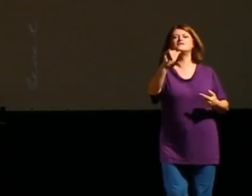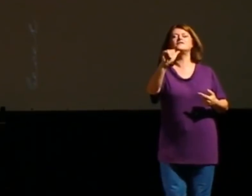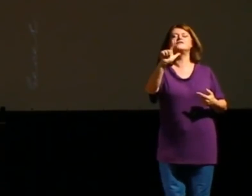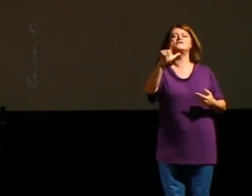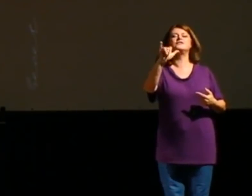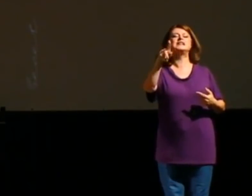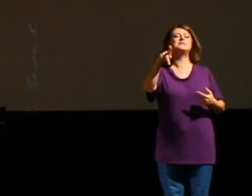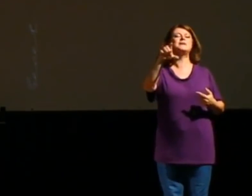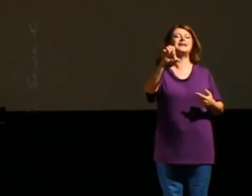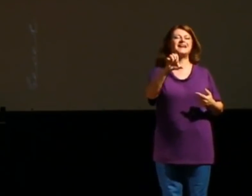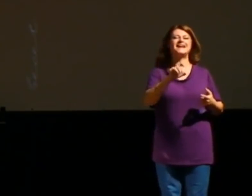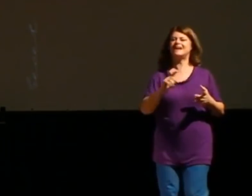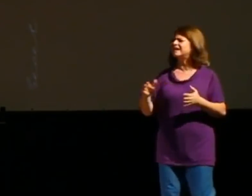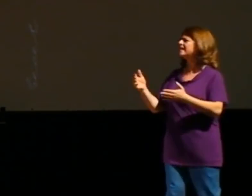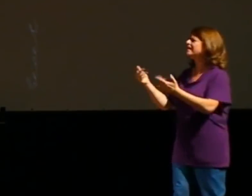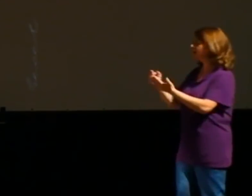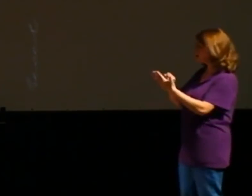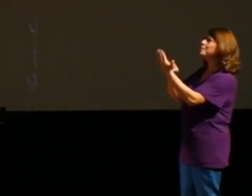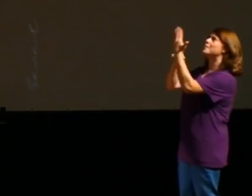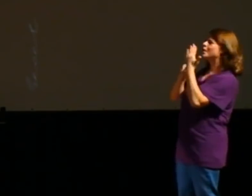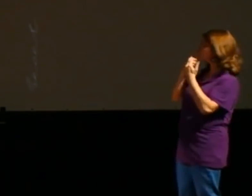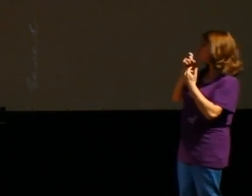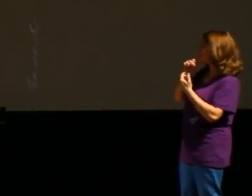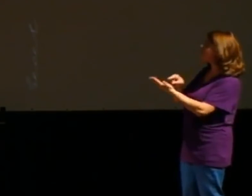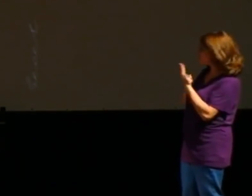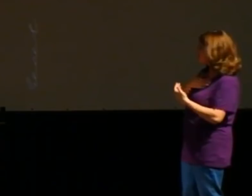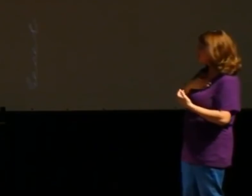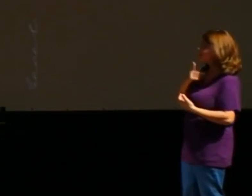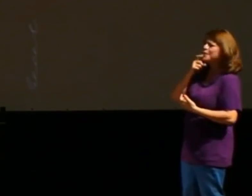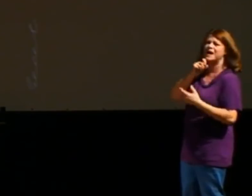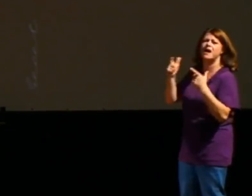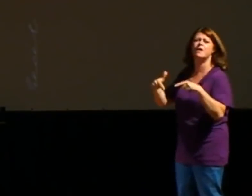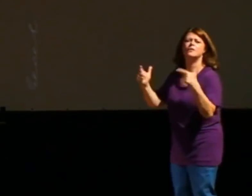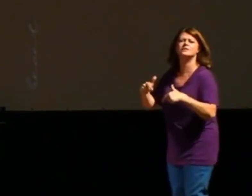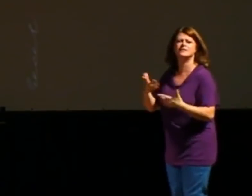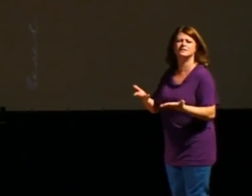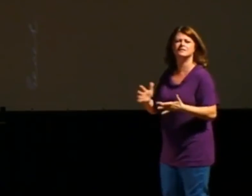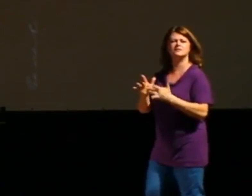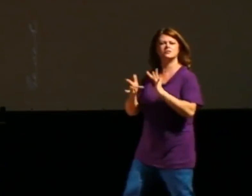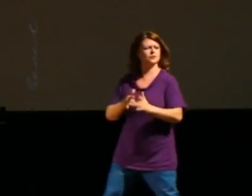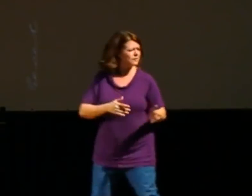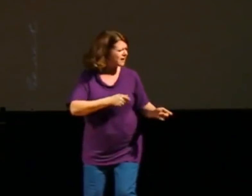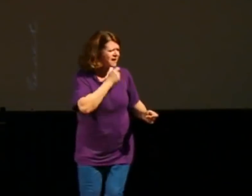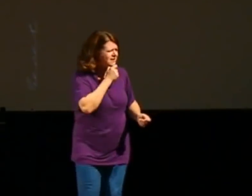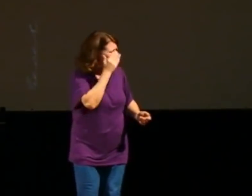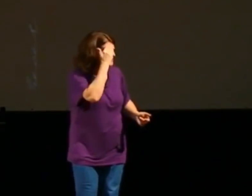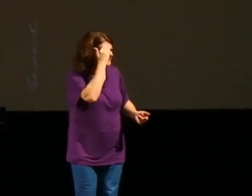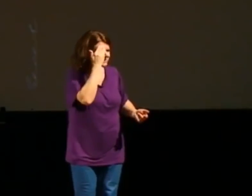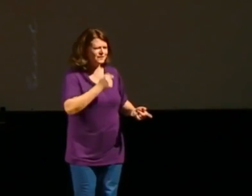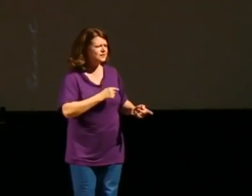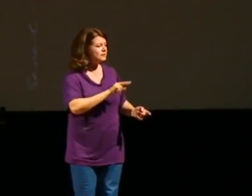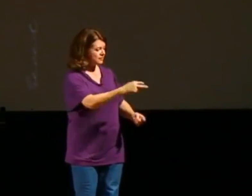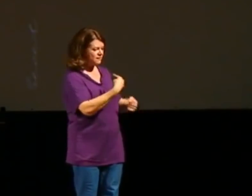Filipe. Quem vê a mim, vê o Pai. Não tenha medo, não se turbe o vosso coração. Na casa